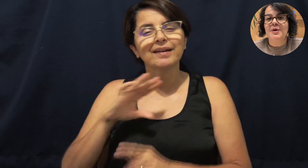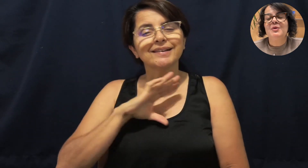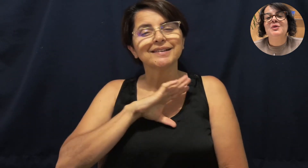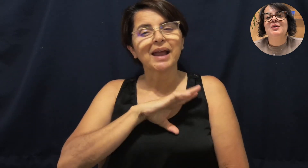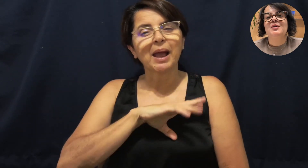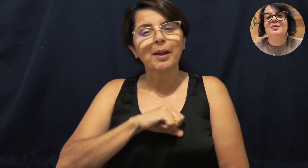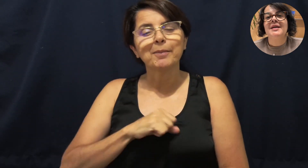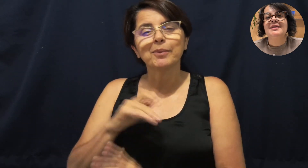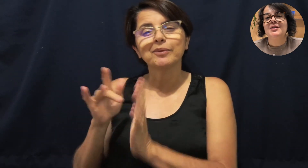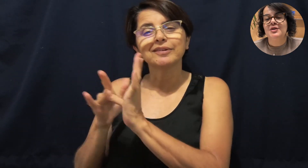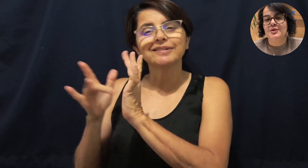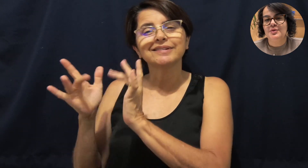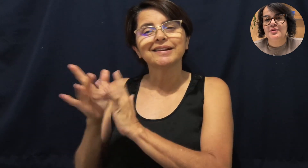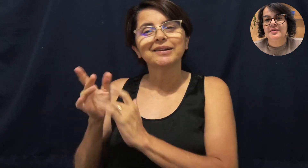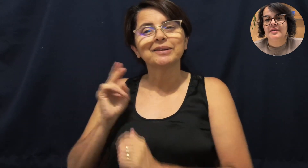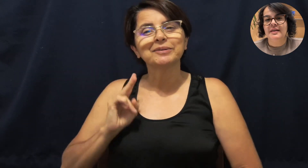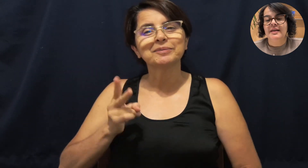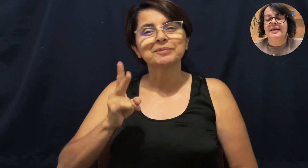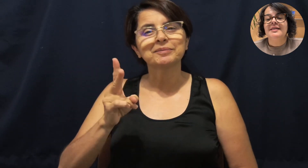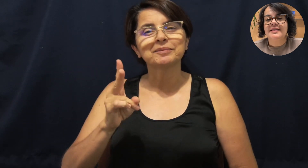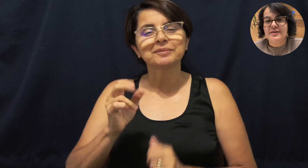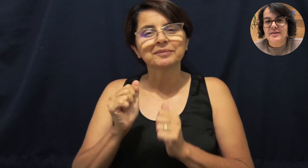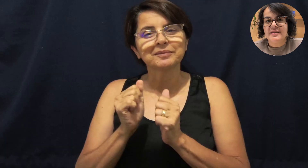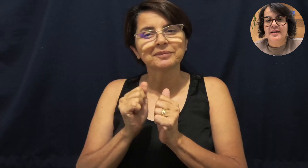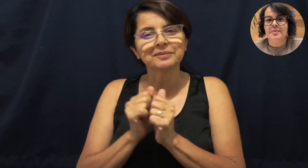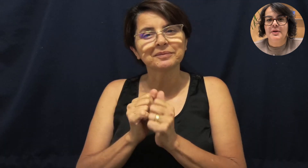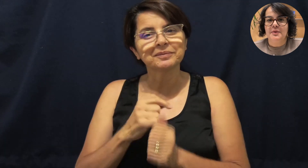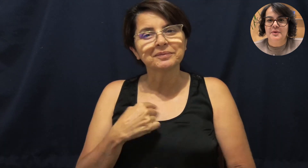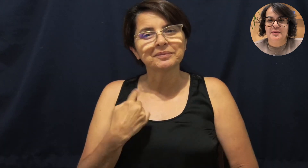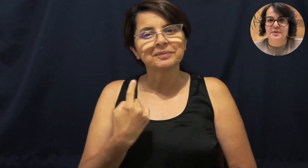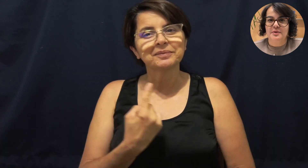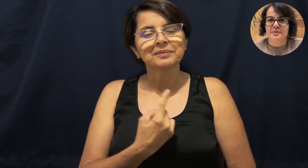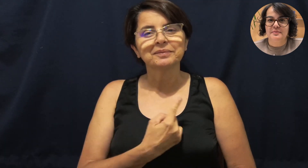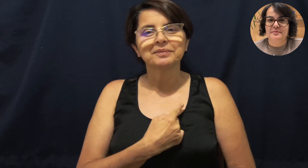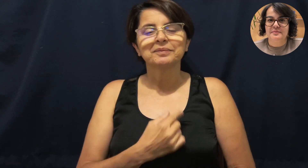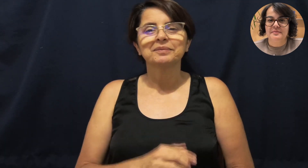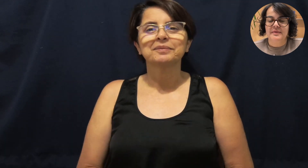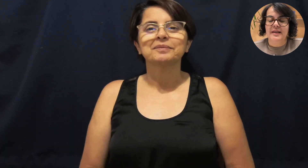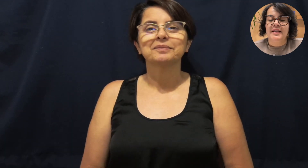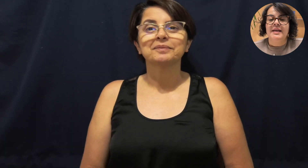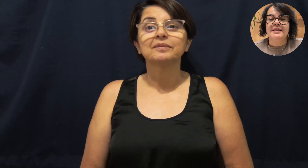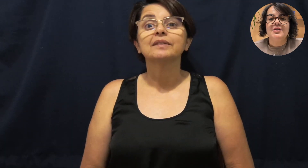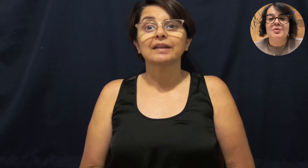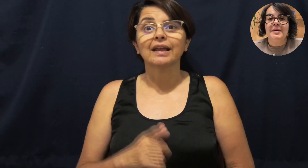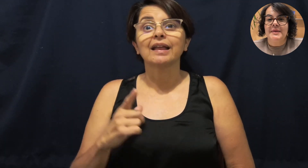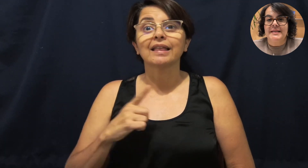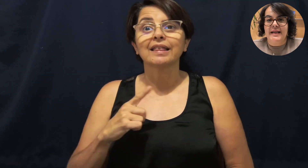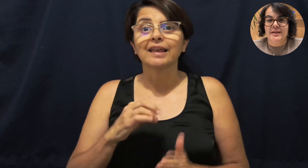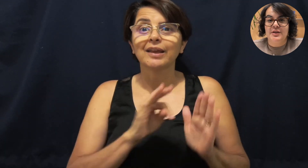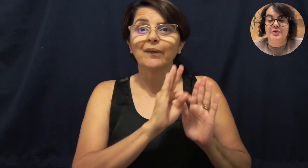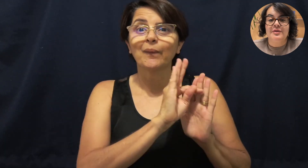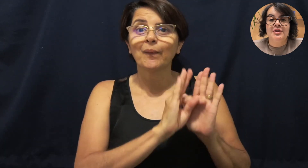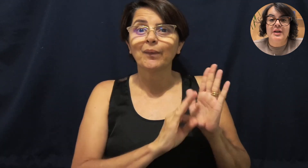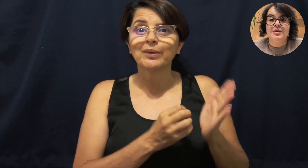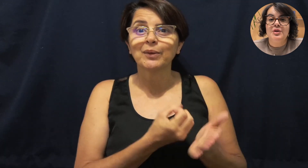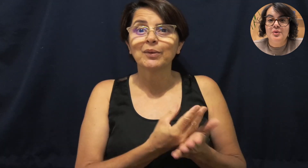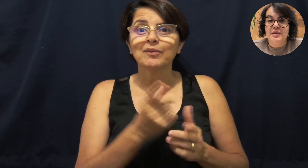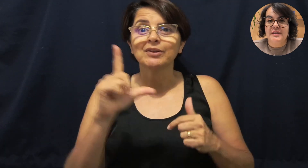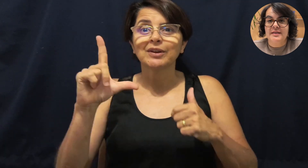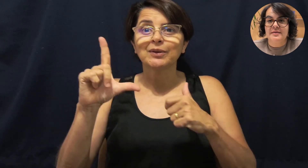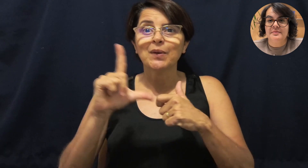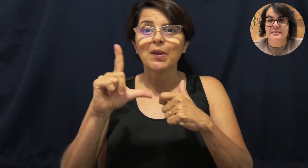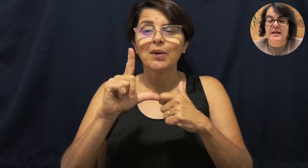paz e o amor do nosso Mestre Jesus esteja sempre conosco. Existe uma passagem no Evangelho